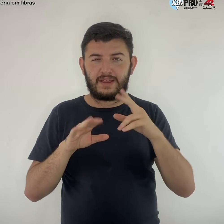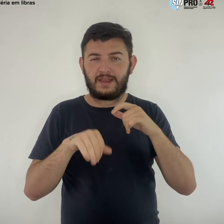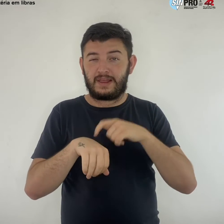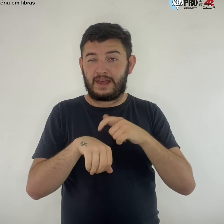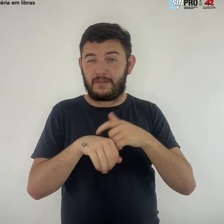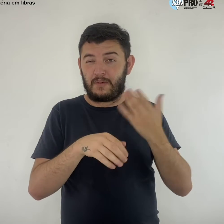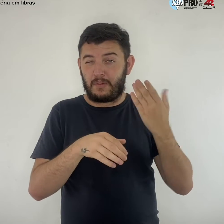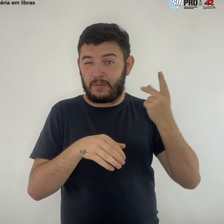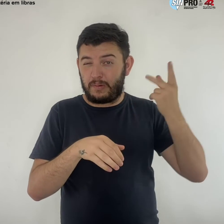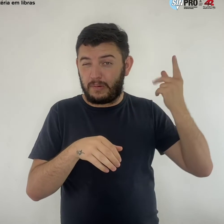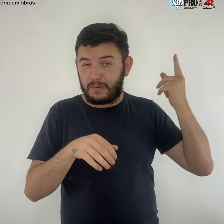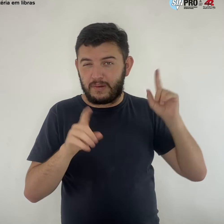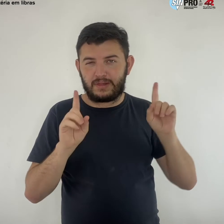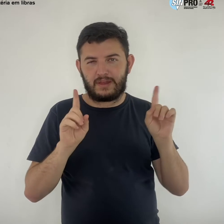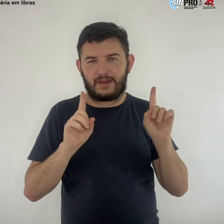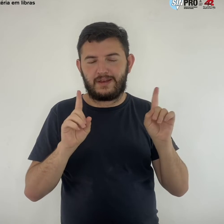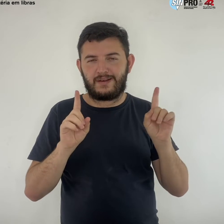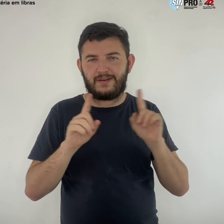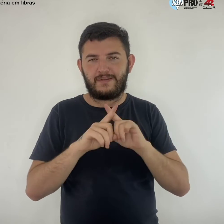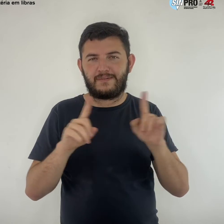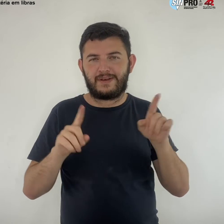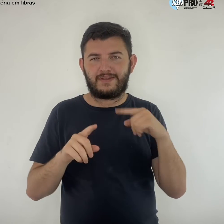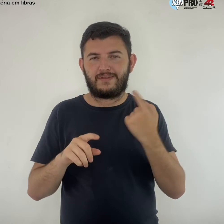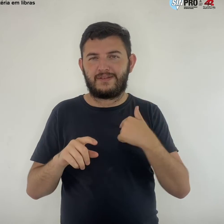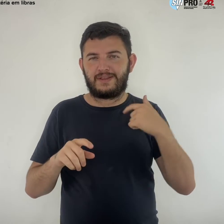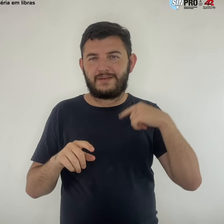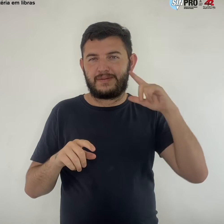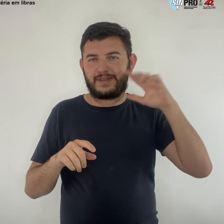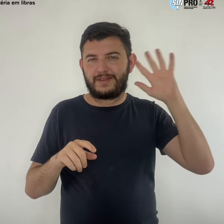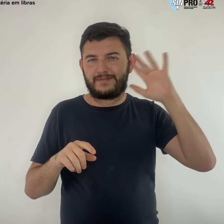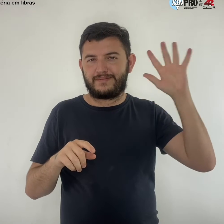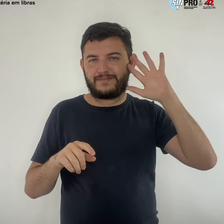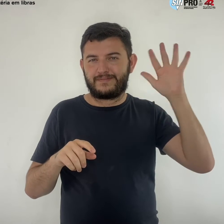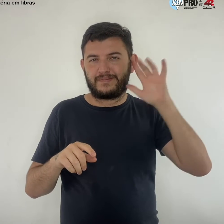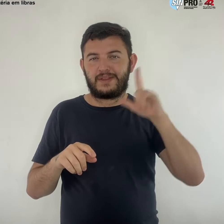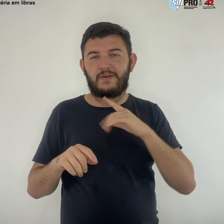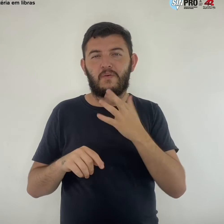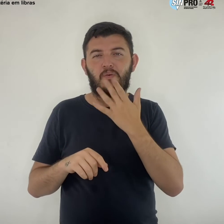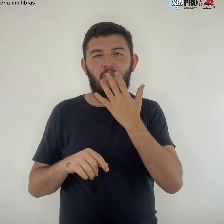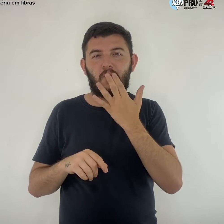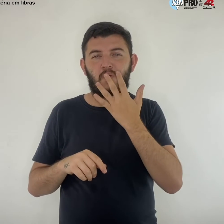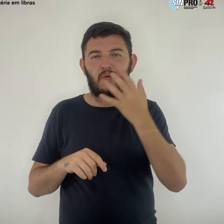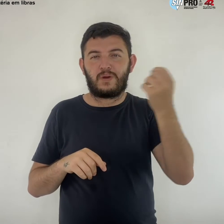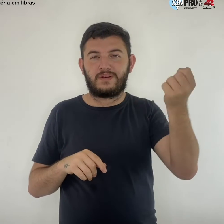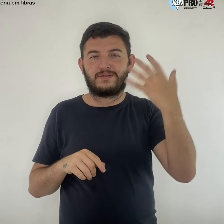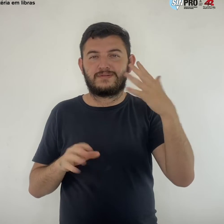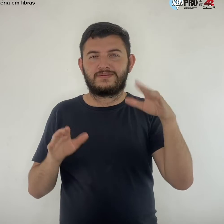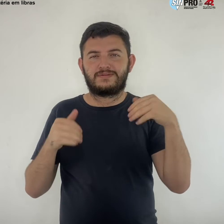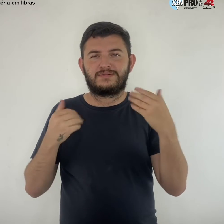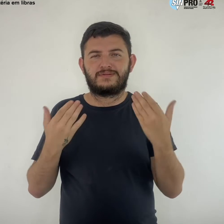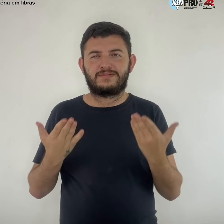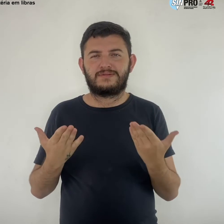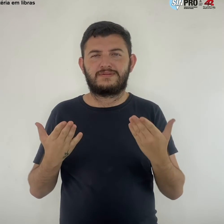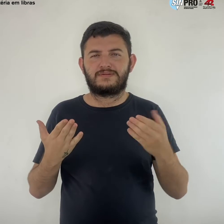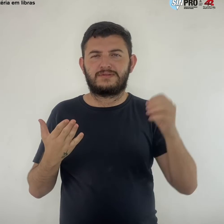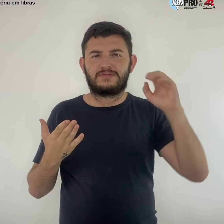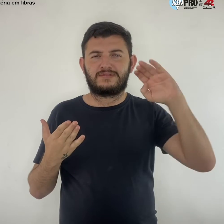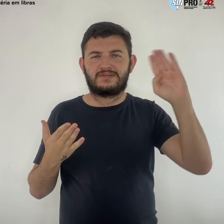remoto assim, seja uma imagem em plena cor, com muita luz. E de repente,